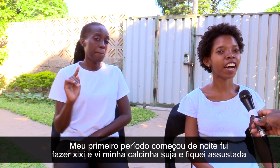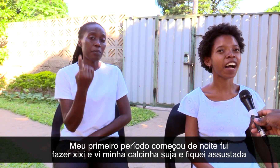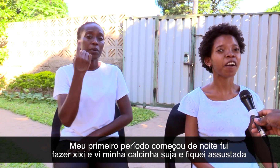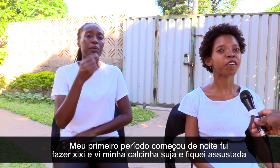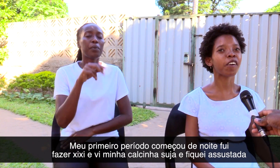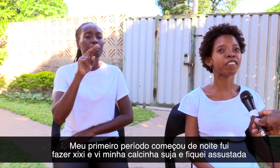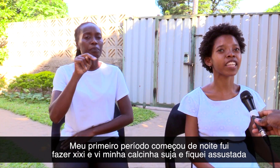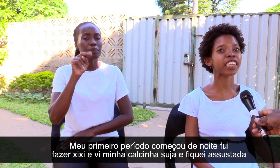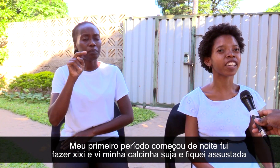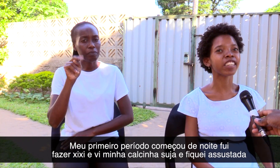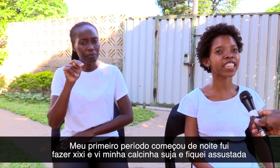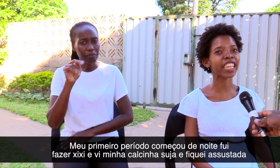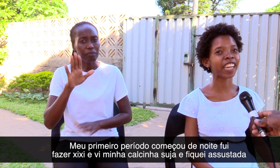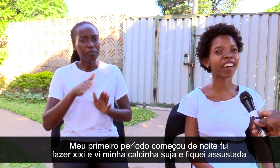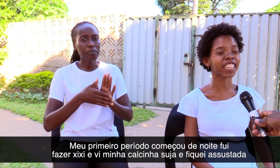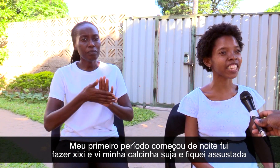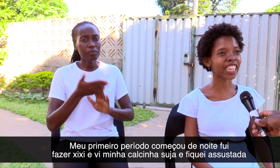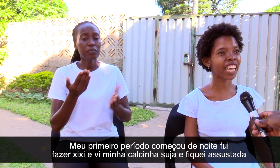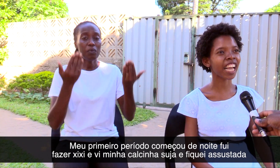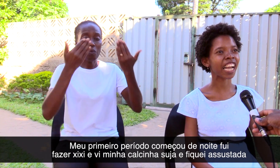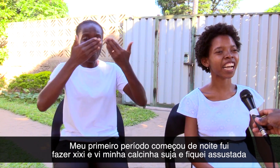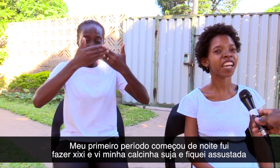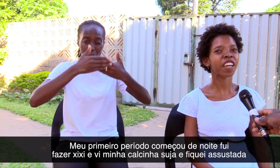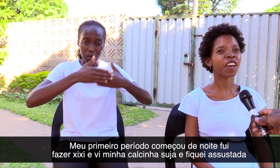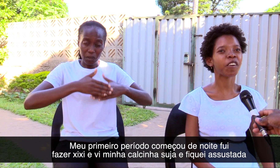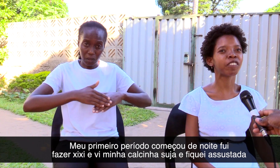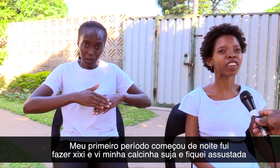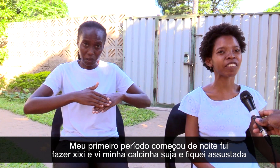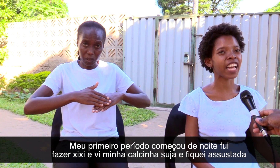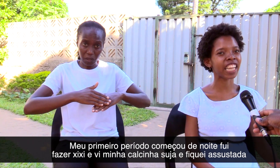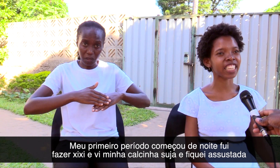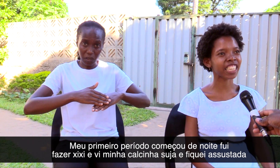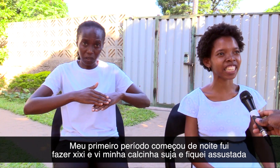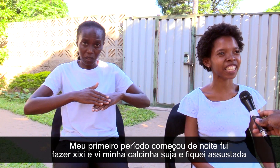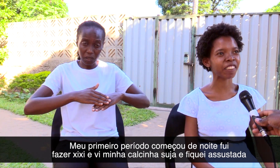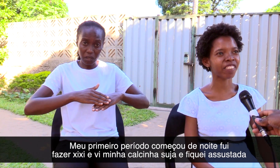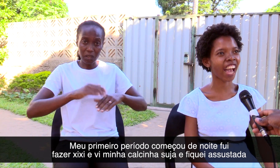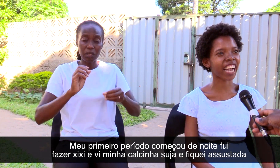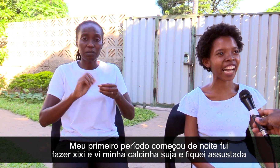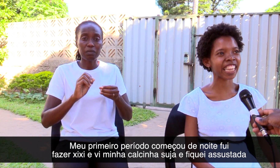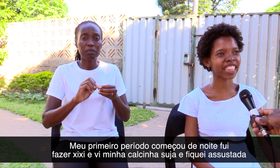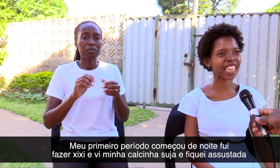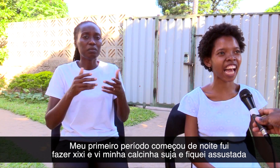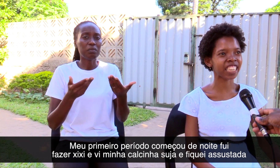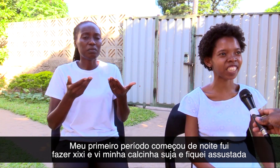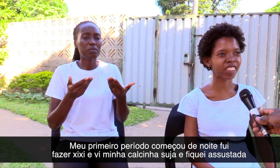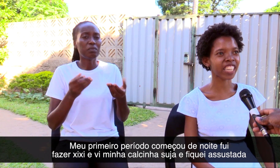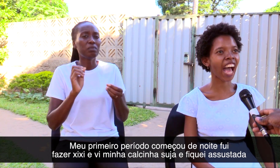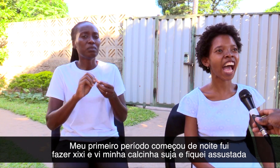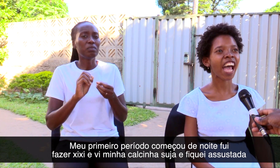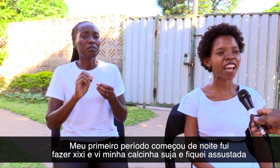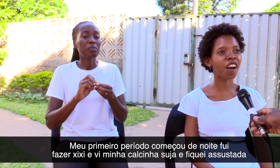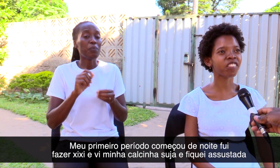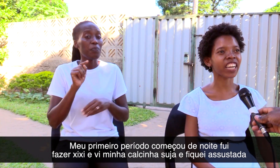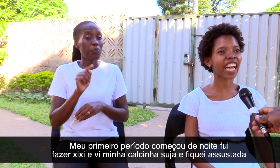período, começou de noite, eu fui fazer xixi, minha